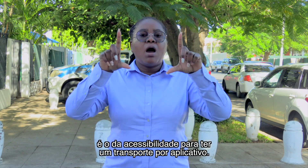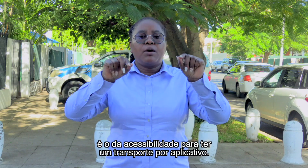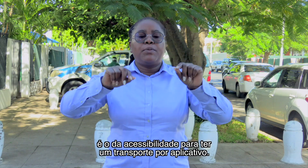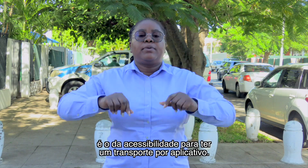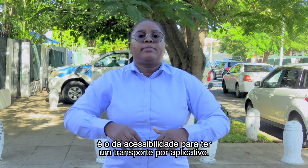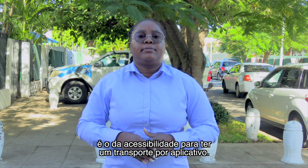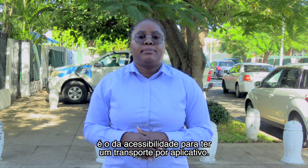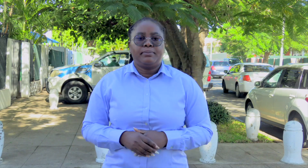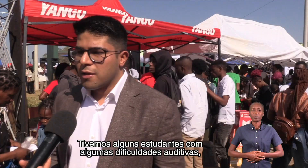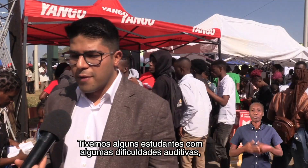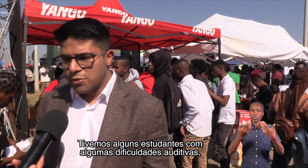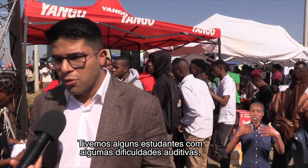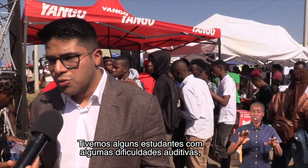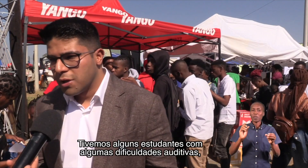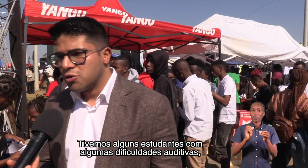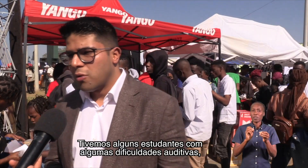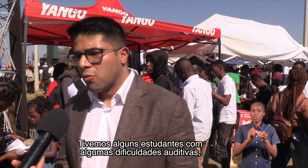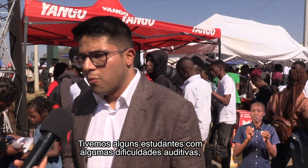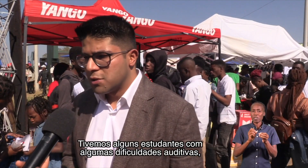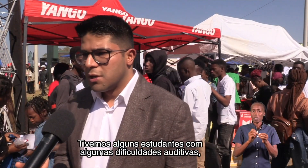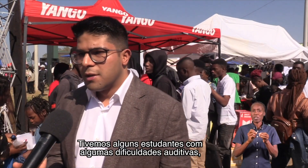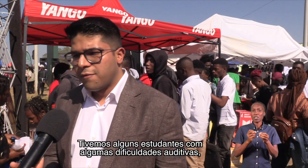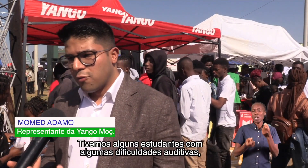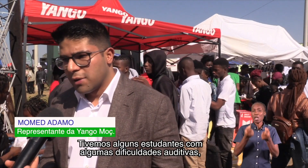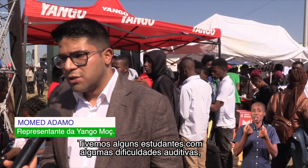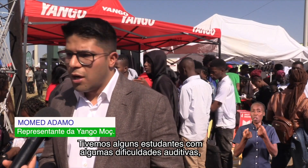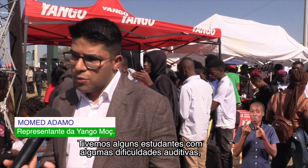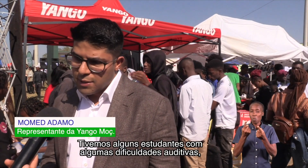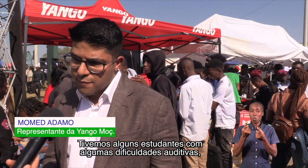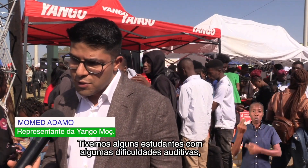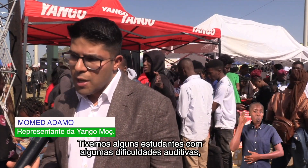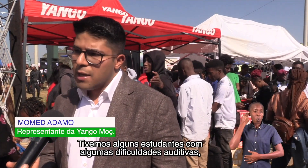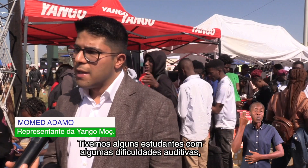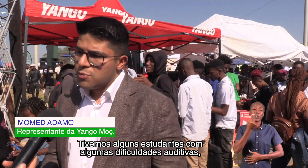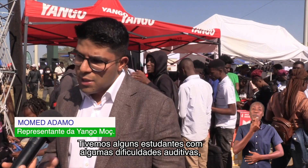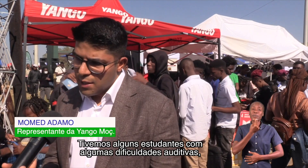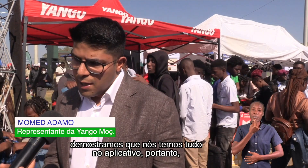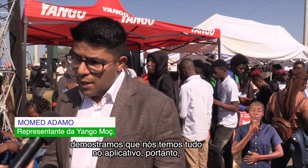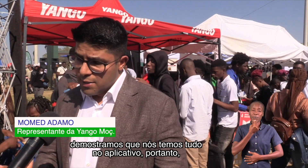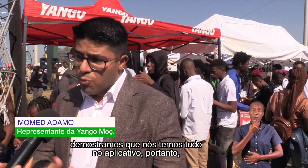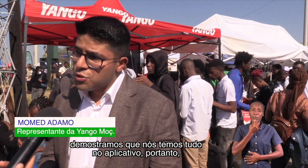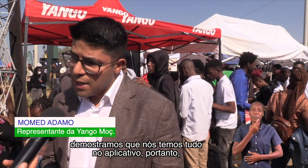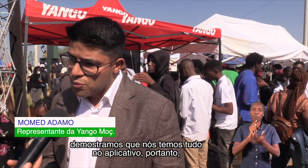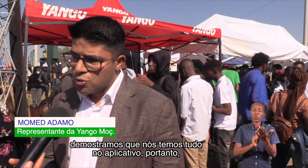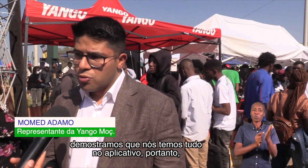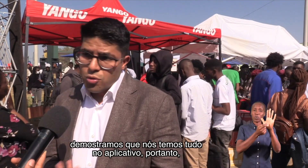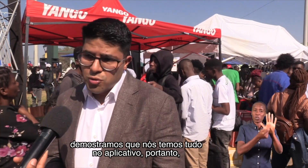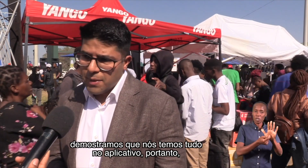por aplicativo. Tivemos alguns estudantes com algumas dificuldades auditivas e demonstramos que no nosso